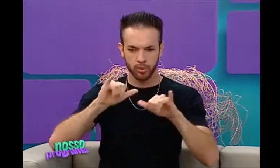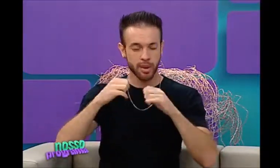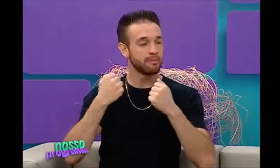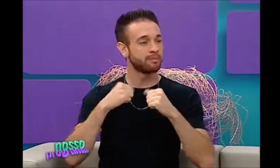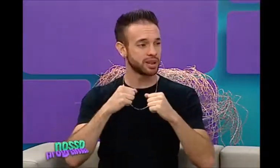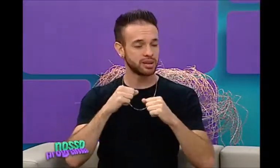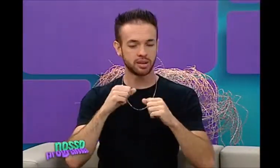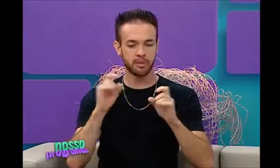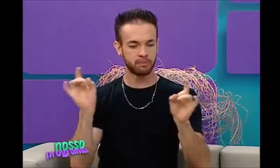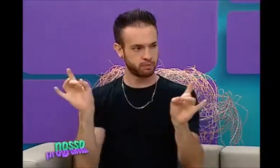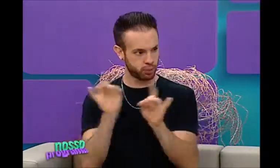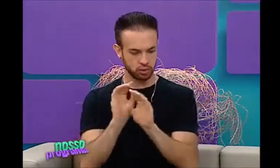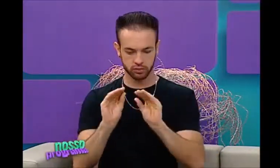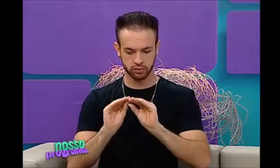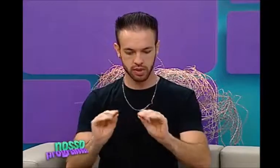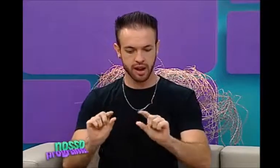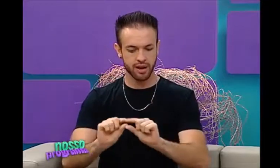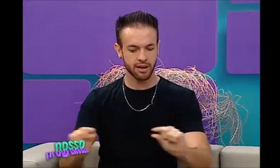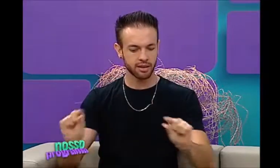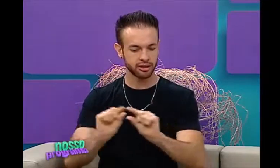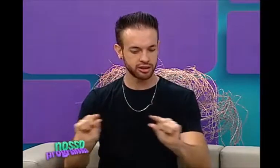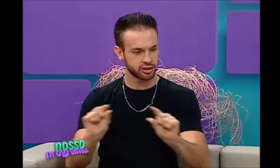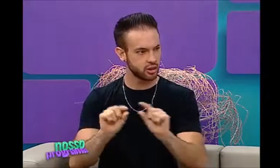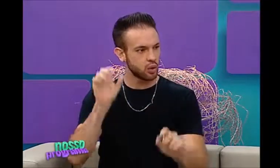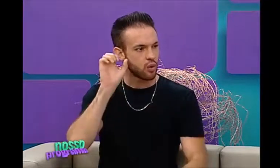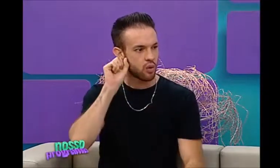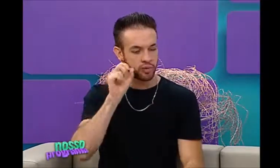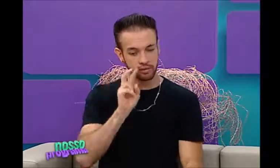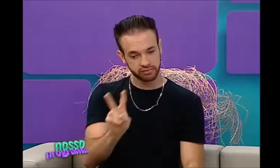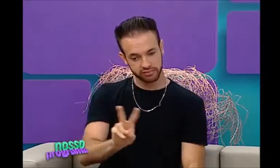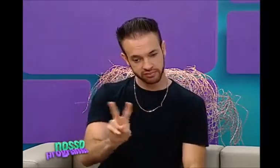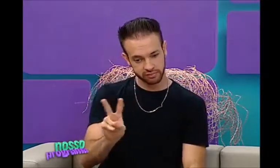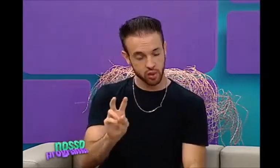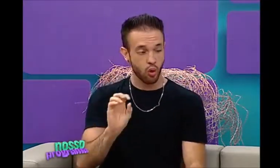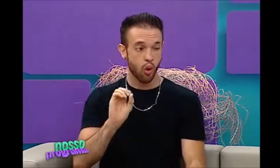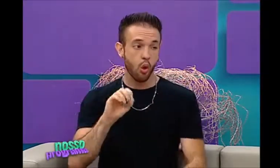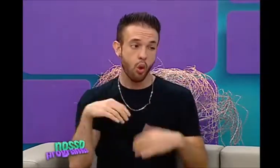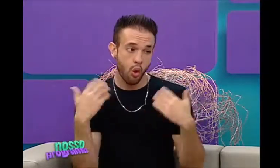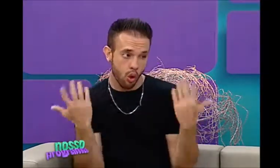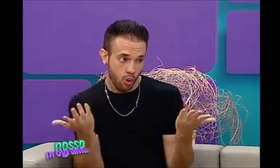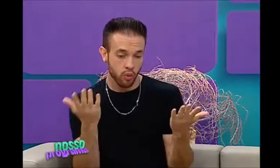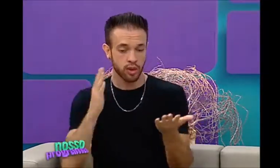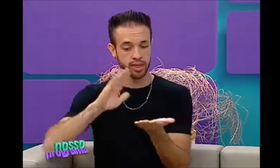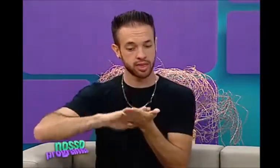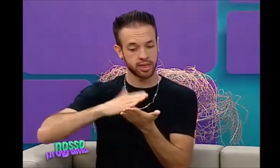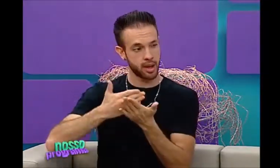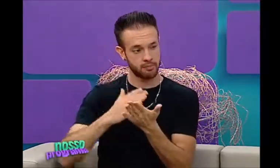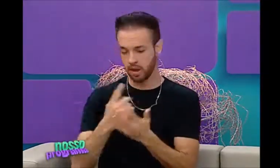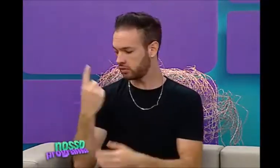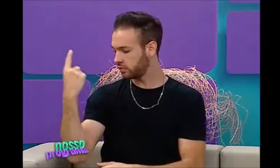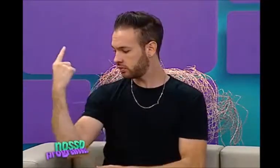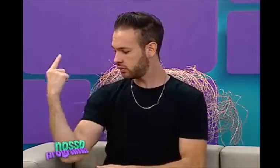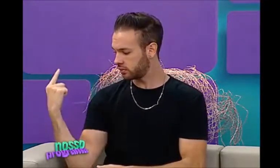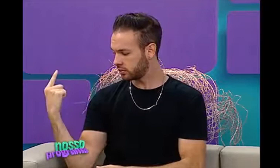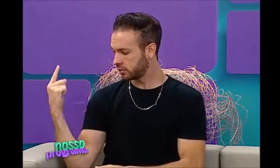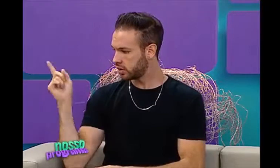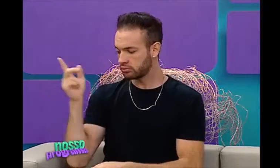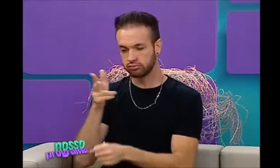da câmera, faz uma propaganda e pronto, coloca também legenda, é muito importante. E aí o ouvinte vê, ou ter um intérprete do